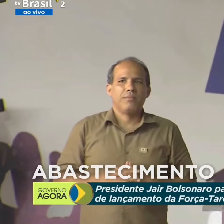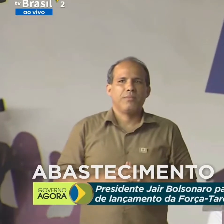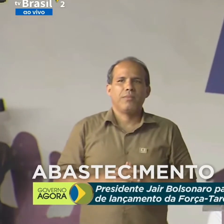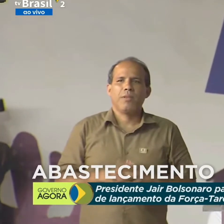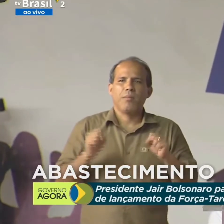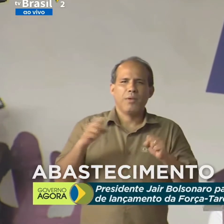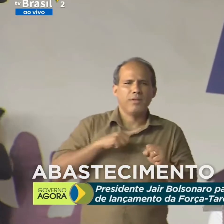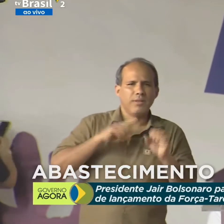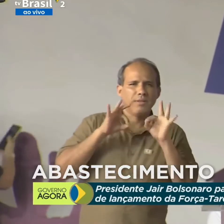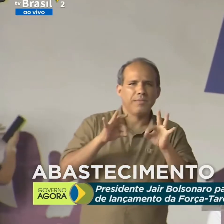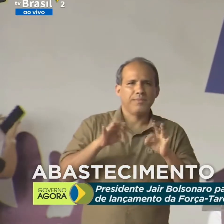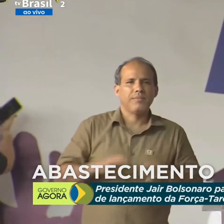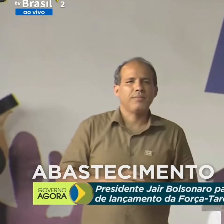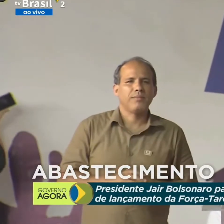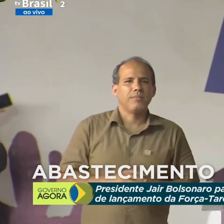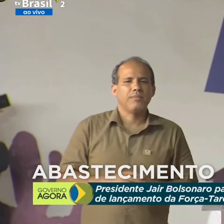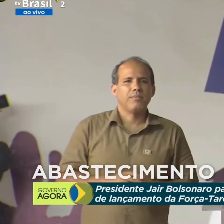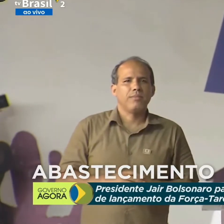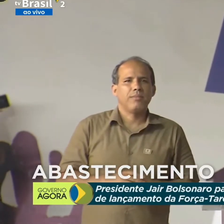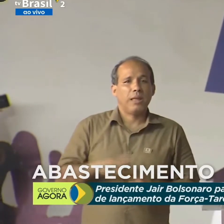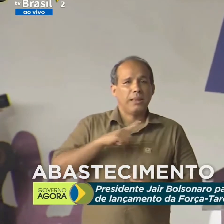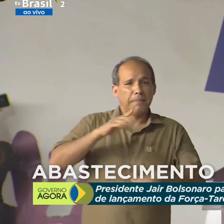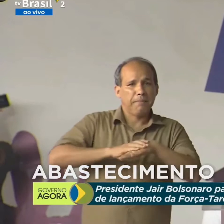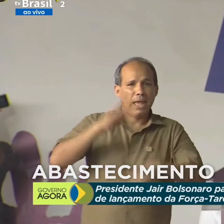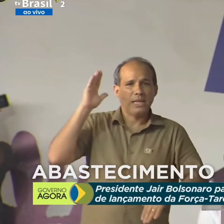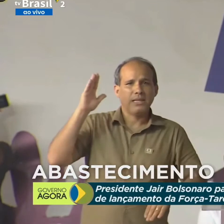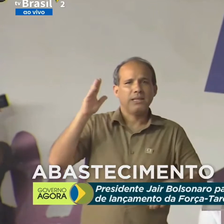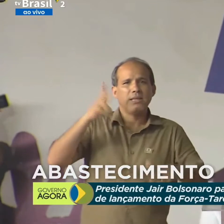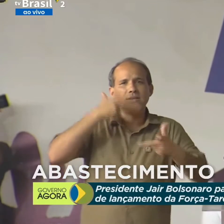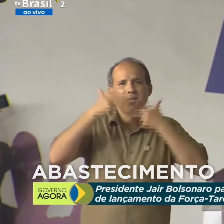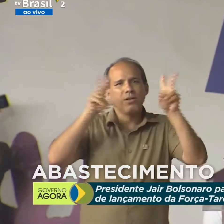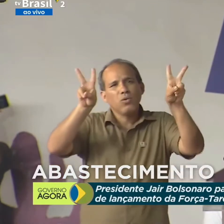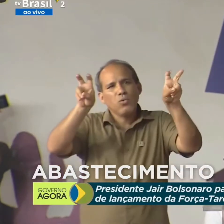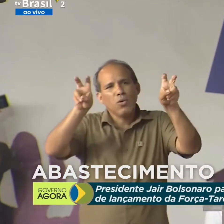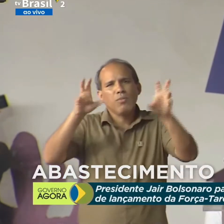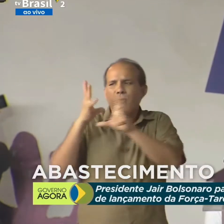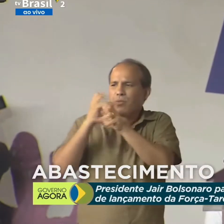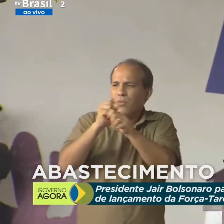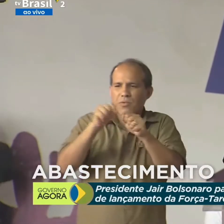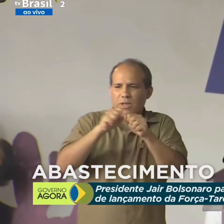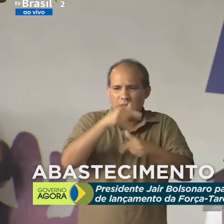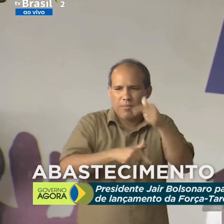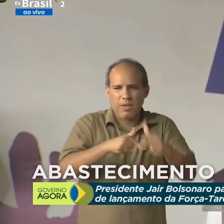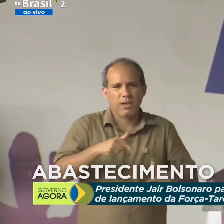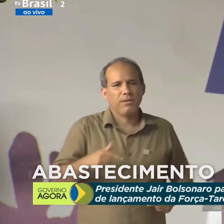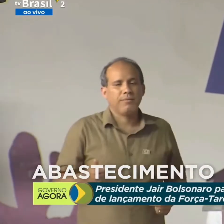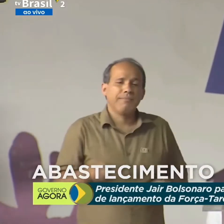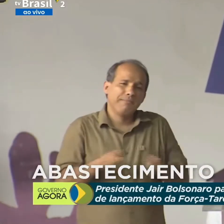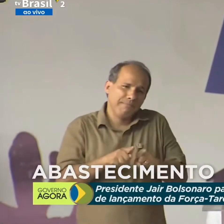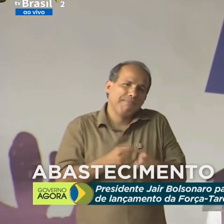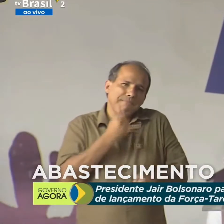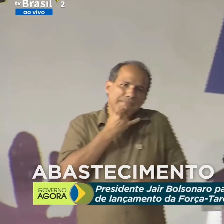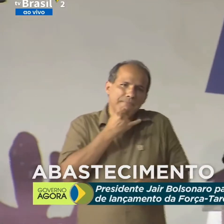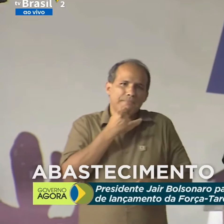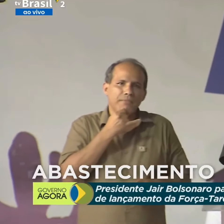Podem ter certeza, temos muito a falar sobre o que fizemos. Lamentamos